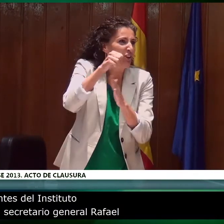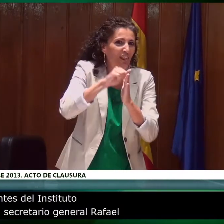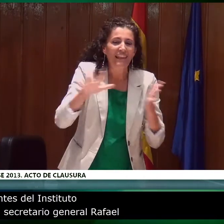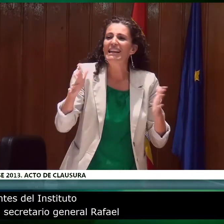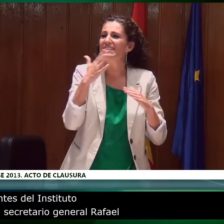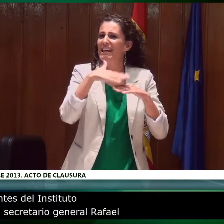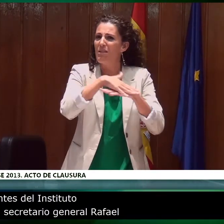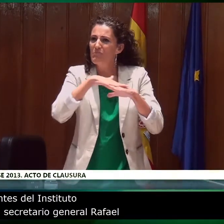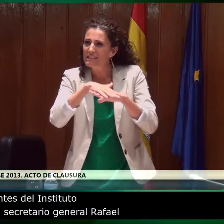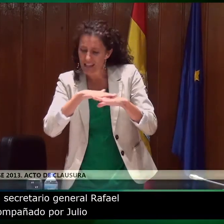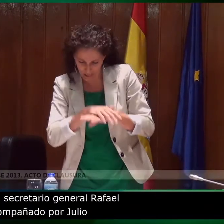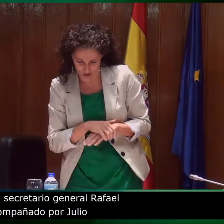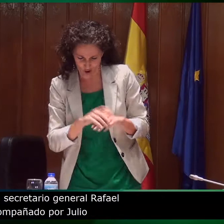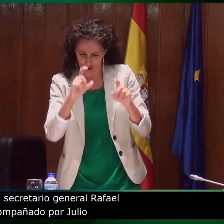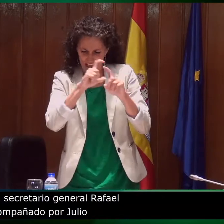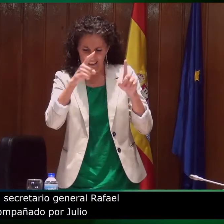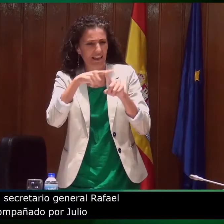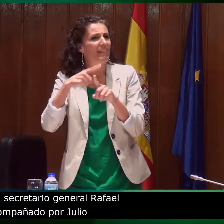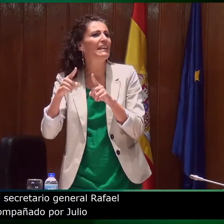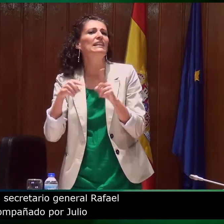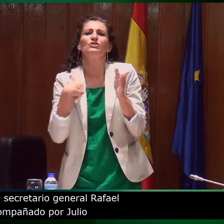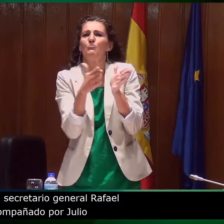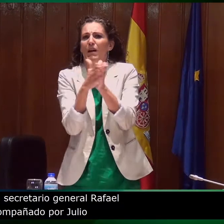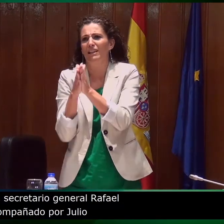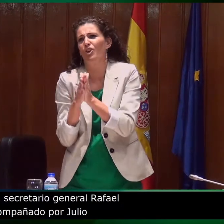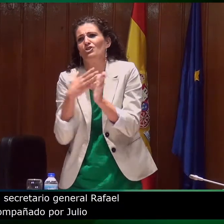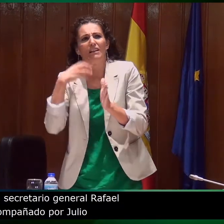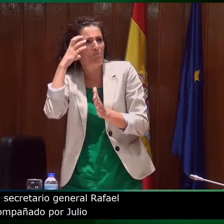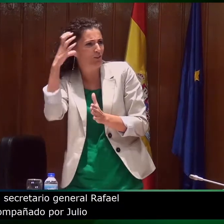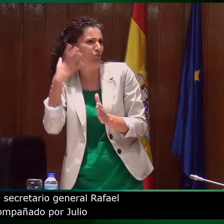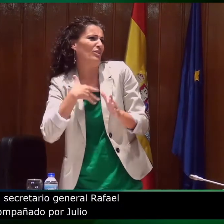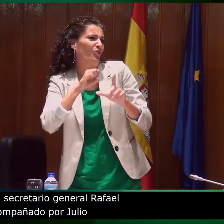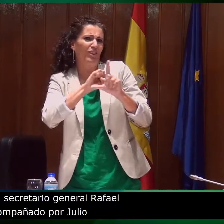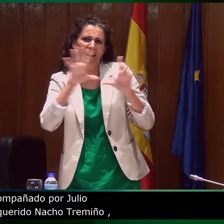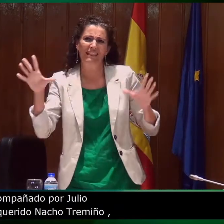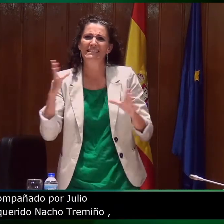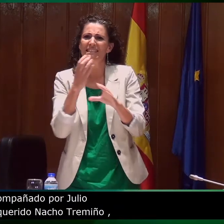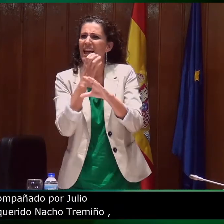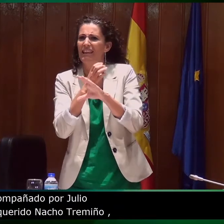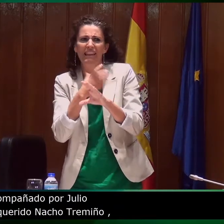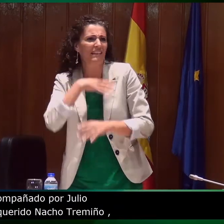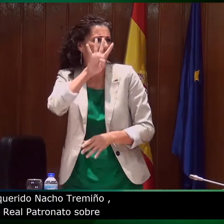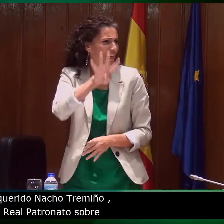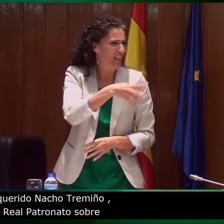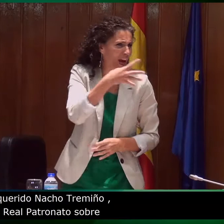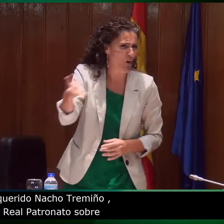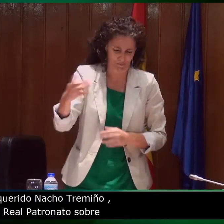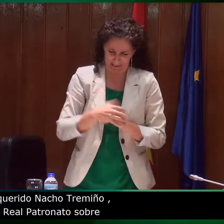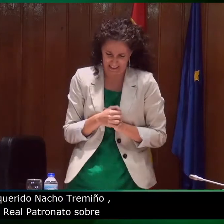consejo rector del zenelse administración y entidades varias compañeras del Real patronato de cesía del centac